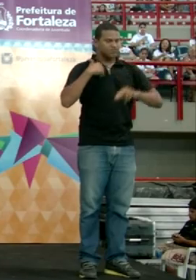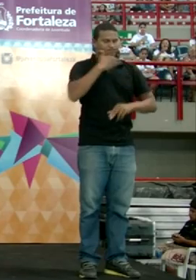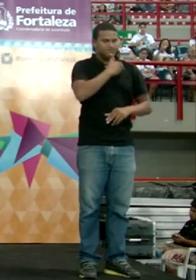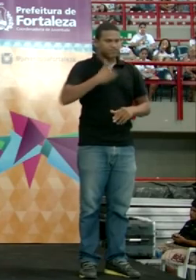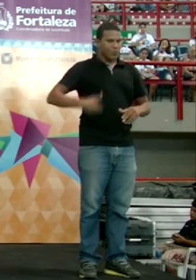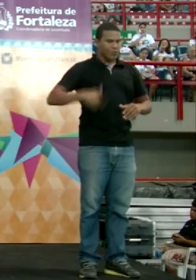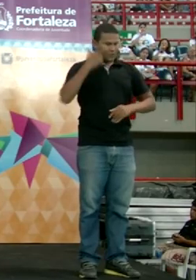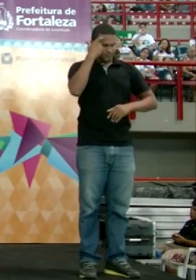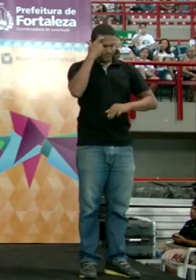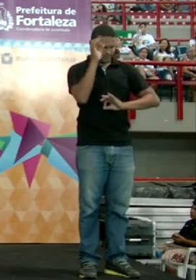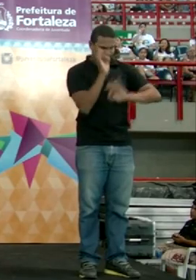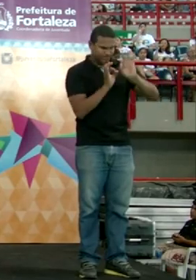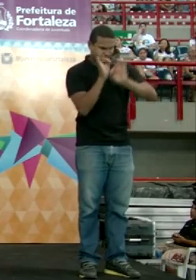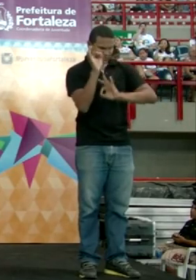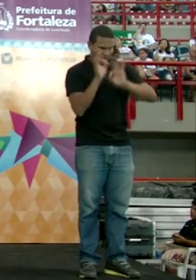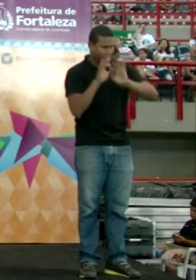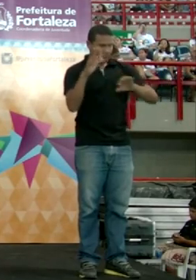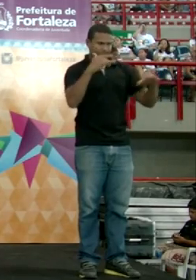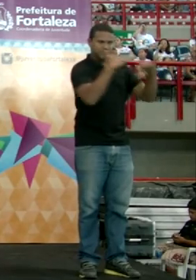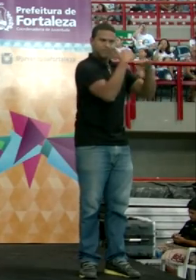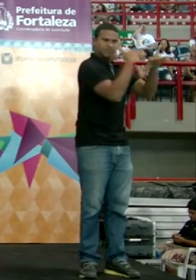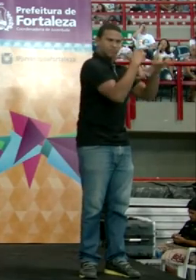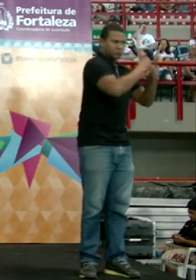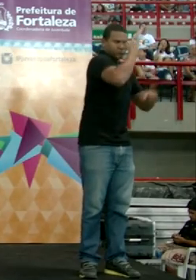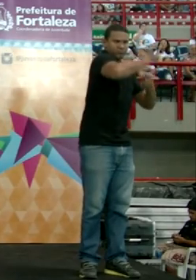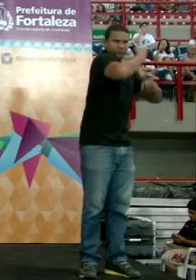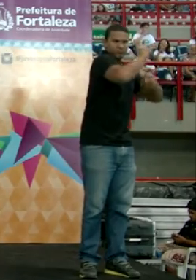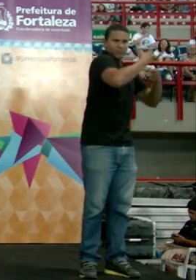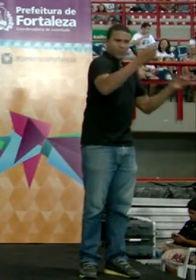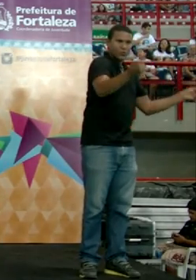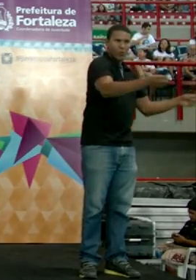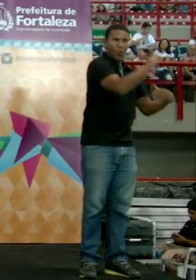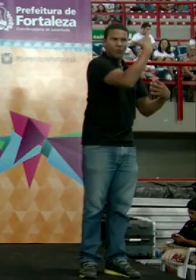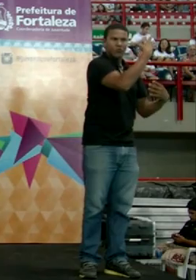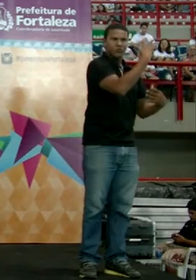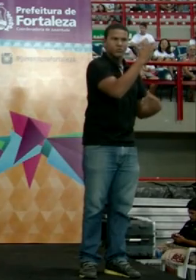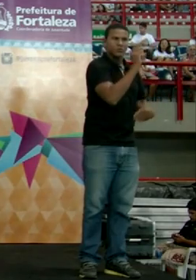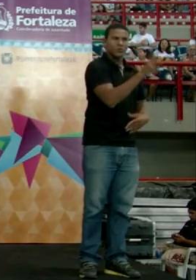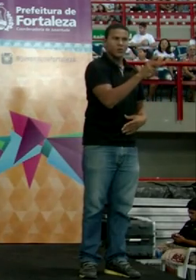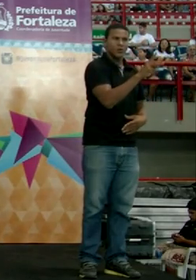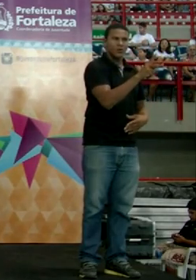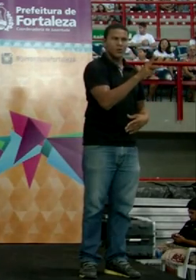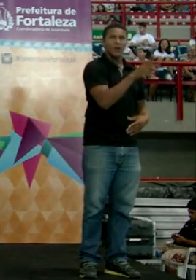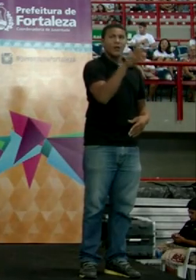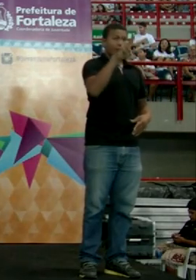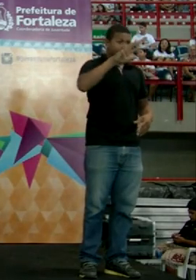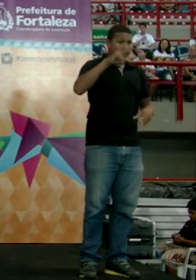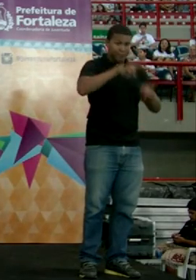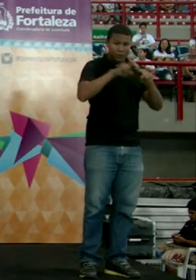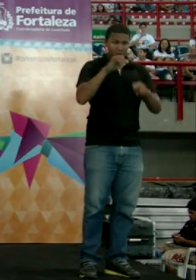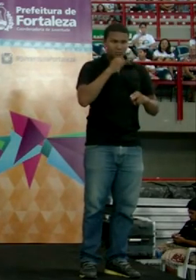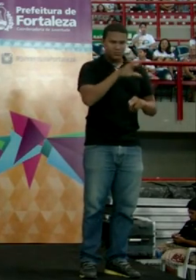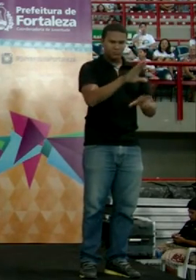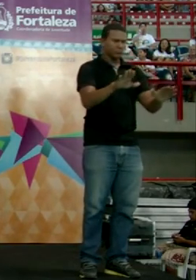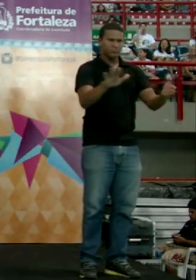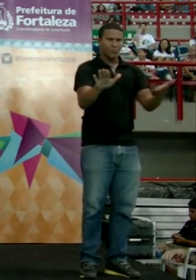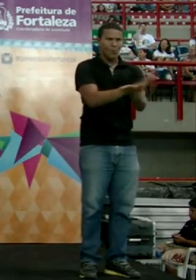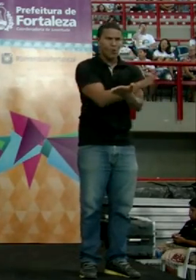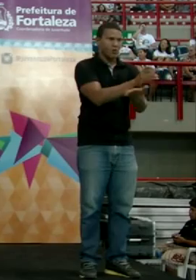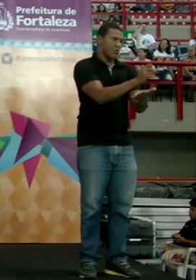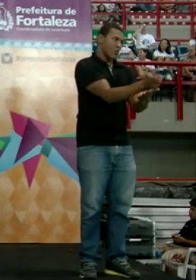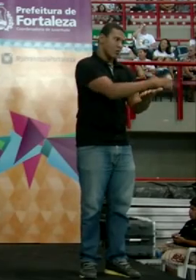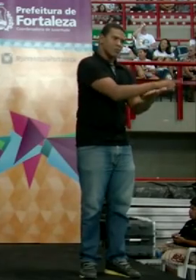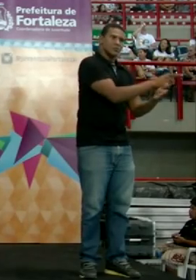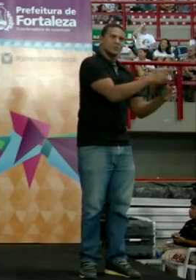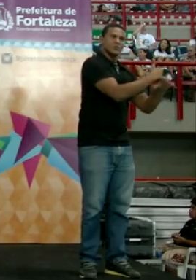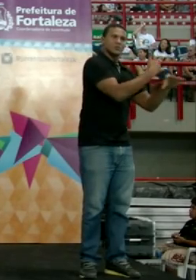foi a grande inteligência nesse processo, é que a cidade foi construída com o mesmo mapa da cidade anterior.